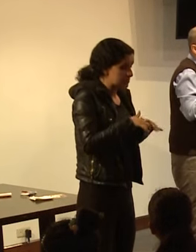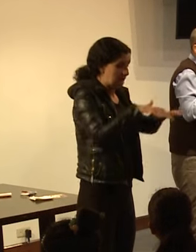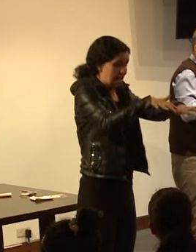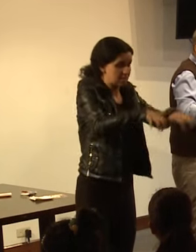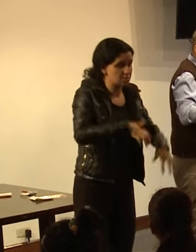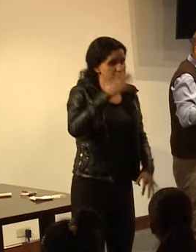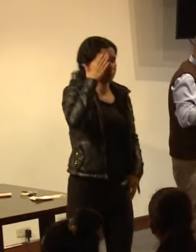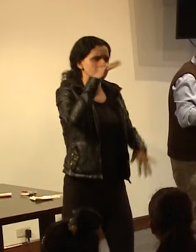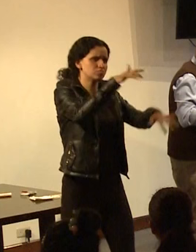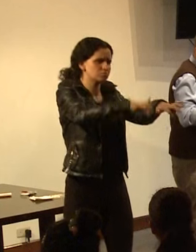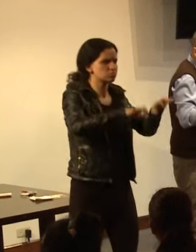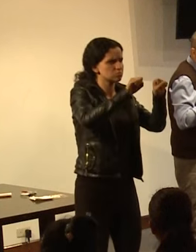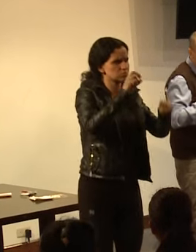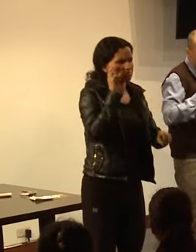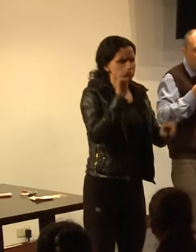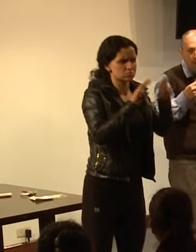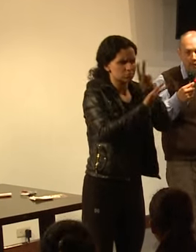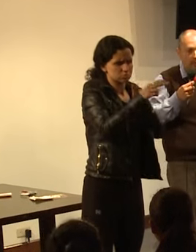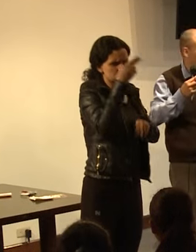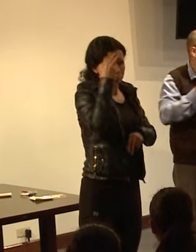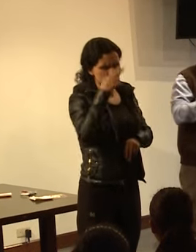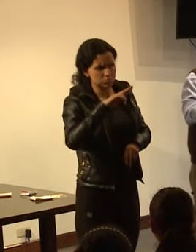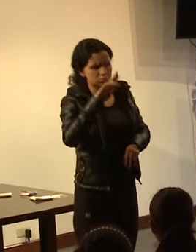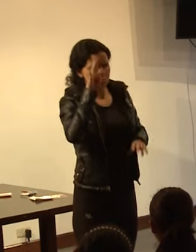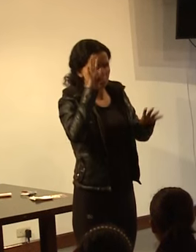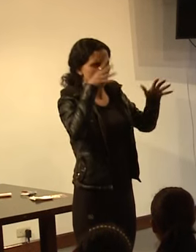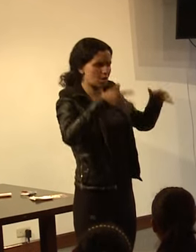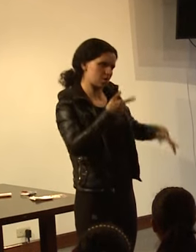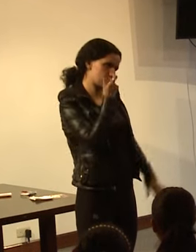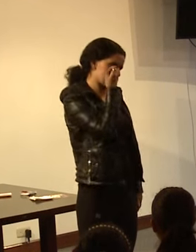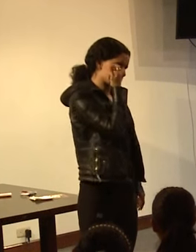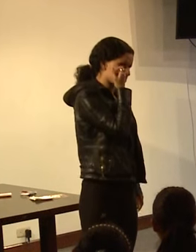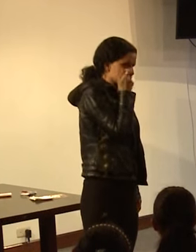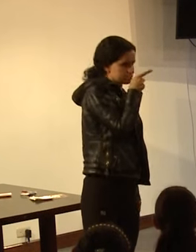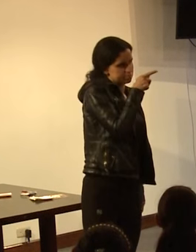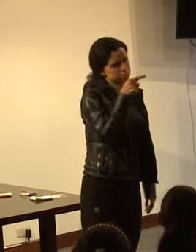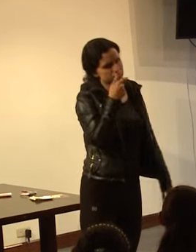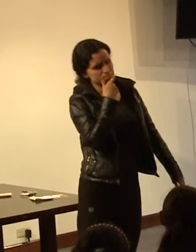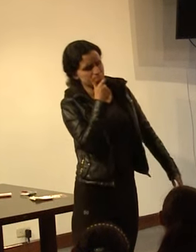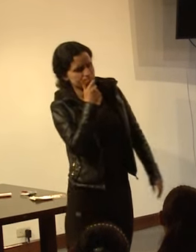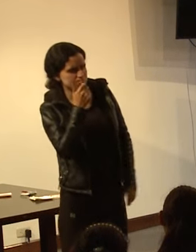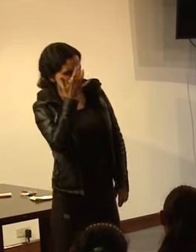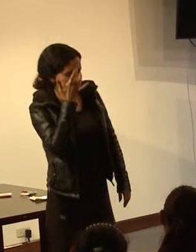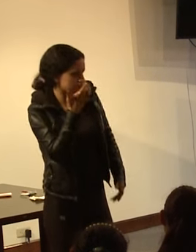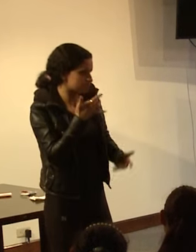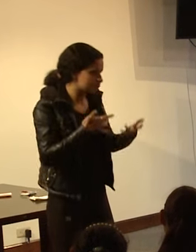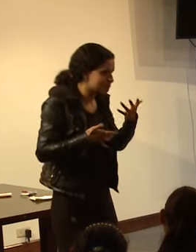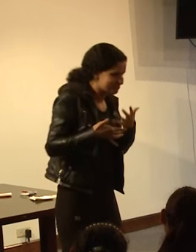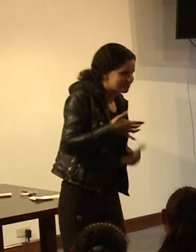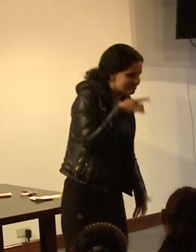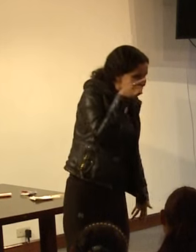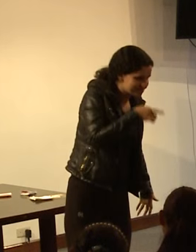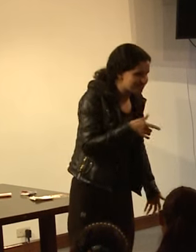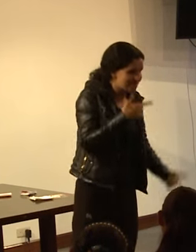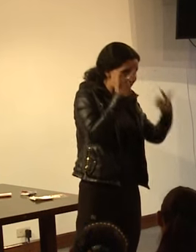de hacer un ejercicio de lectura, lo que acabamos de hacer, de comprender, de ponerse en la posición del otro, de lo que ya les dije, de cada uno de los